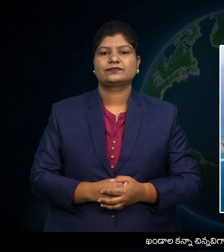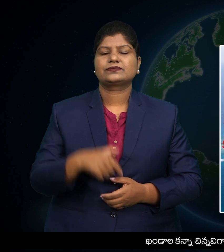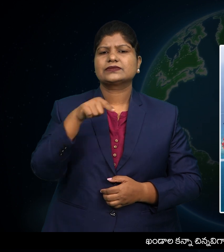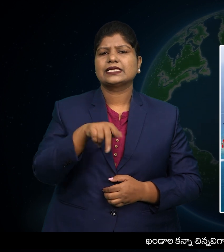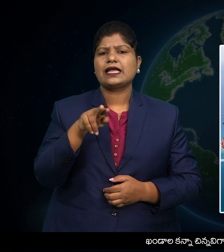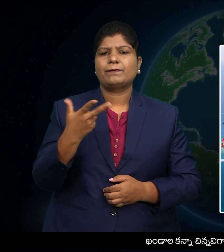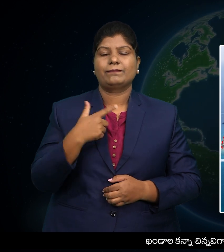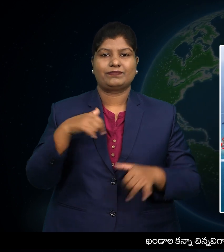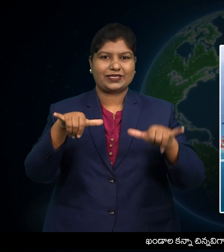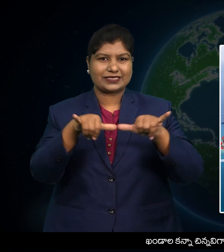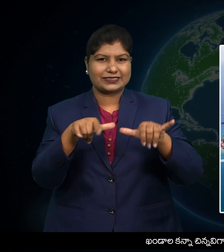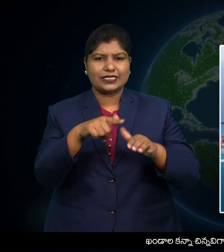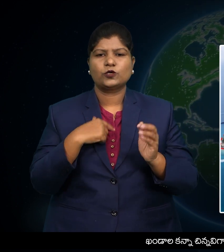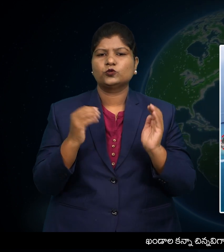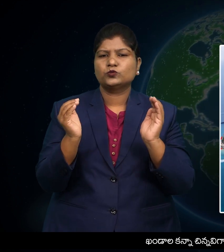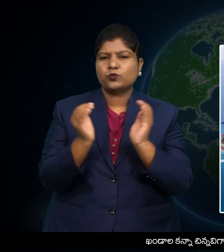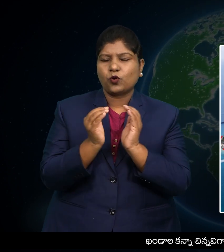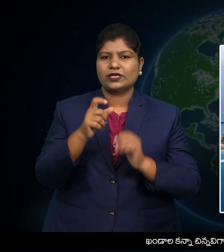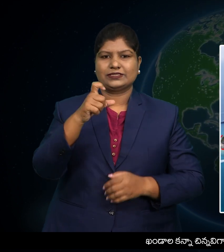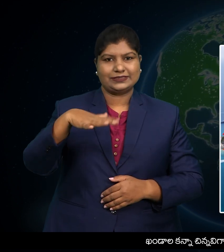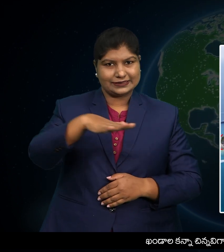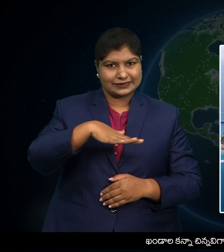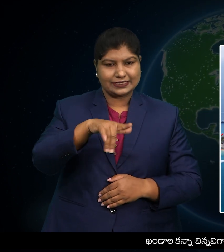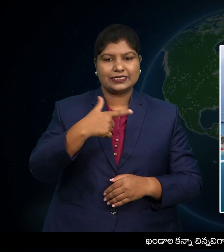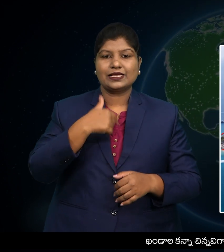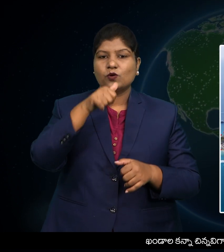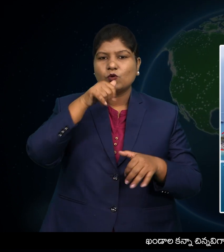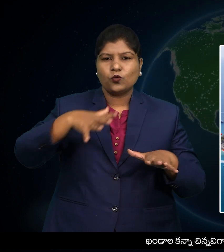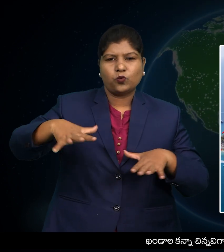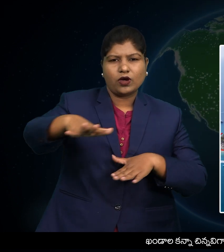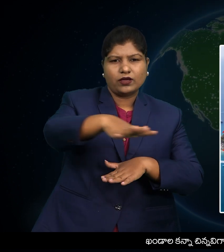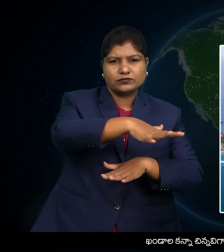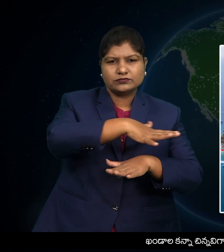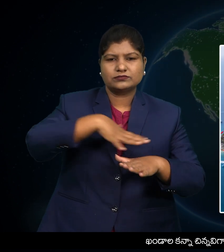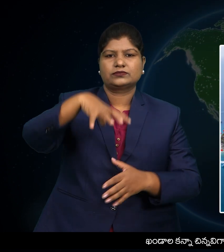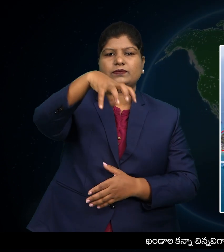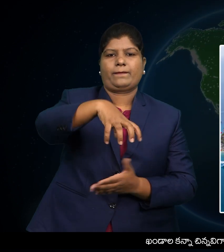ఖండాల కన్నా చిన్నవిగా ఉంటూ నీటితో చుట్టబడి ఉన్న భూమి.